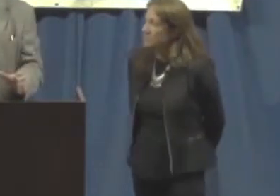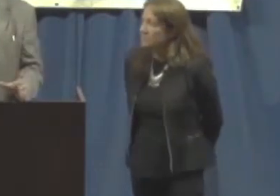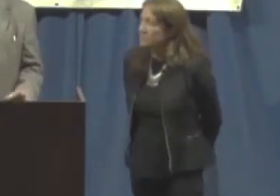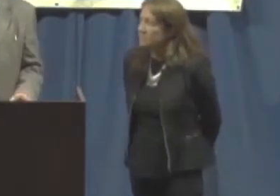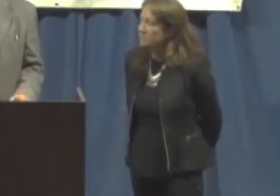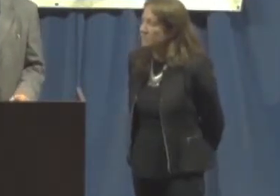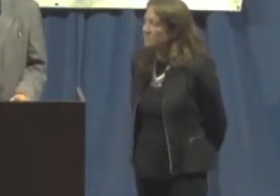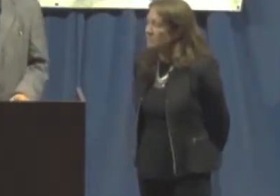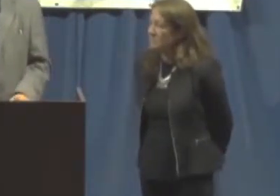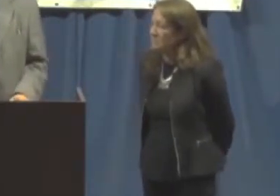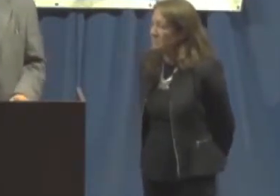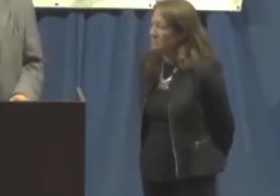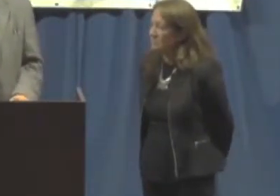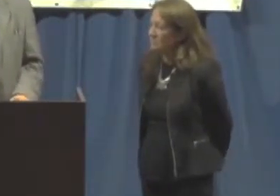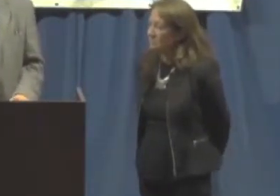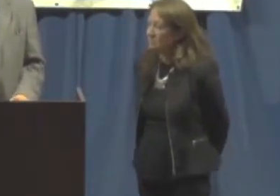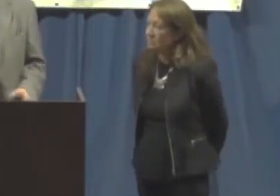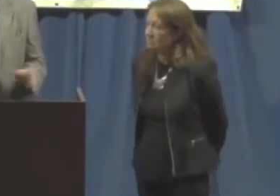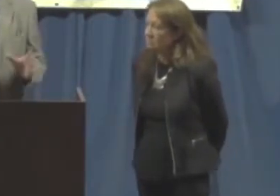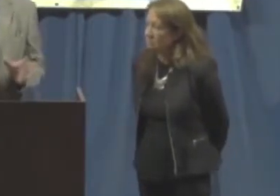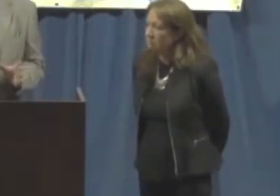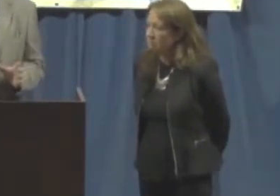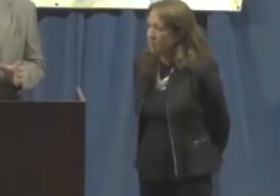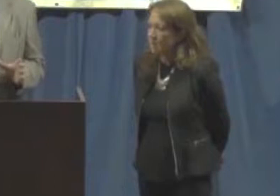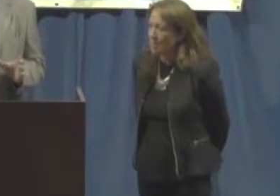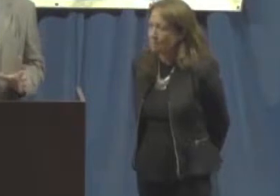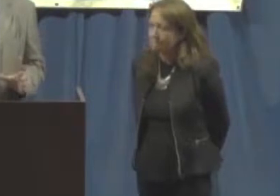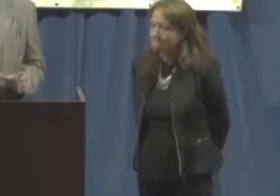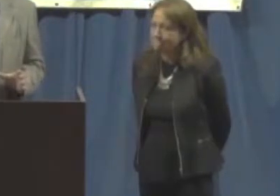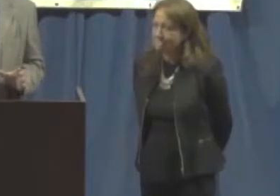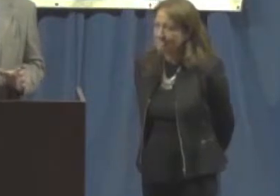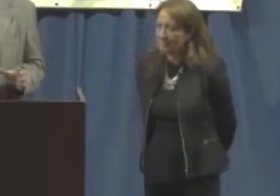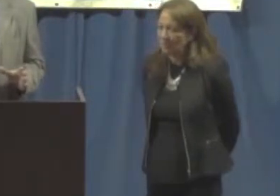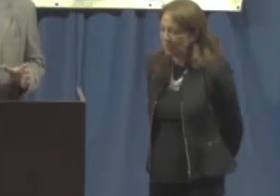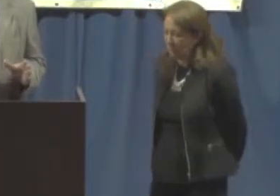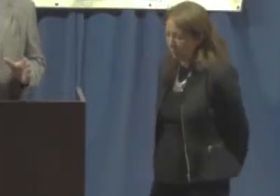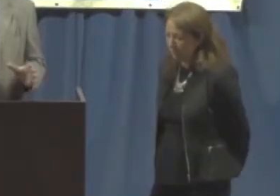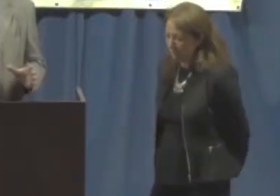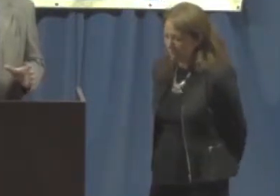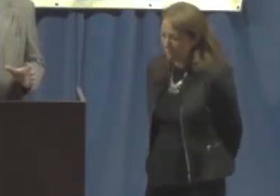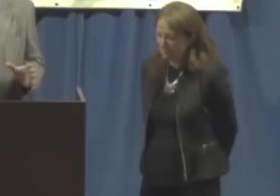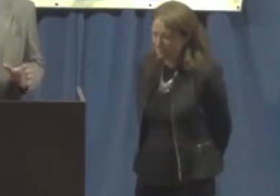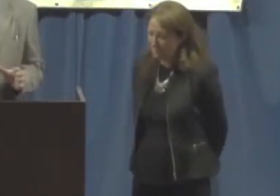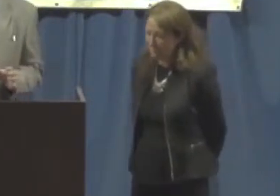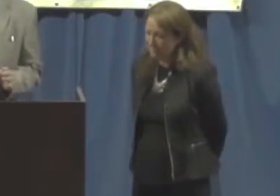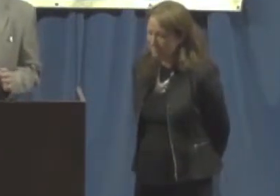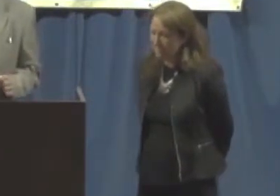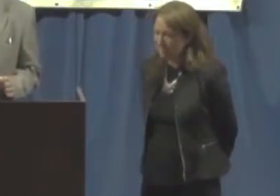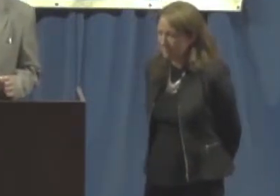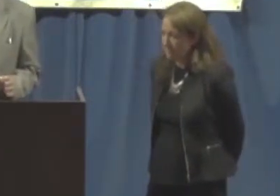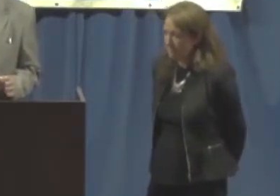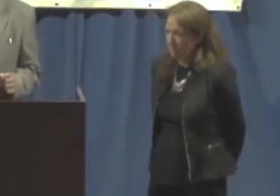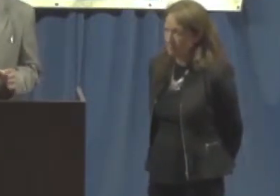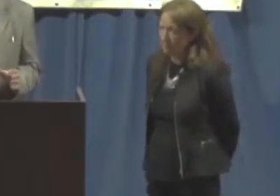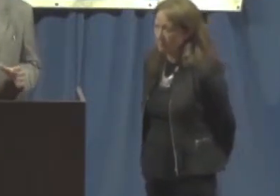hasta que cambie el gobierno deban tomarse las medidas adecuadas para que no quede territorio